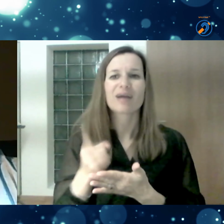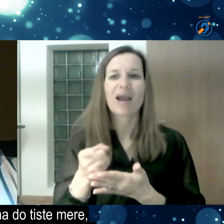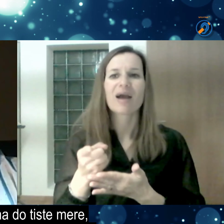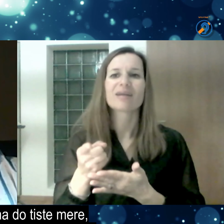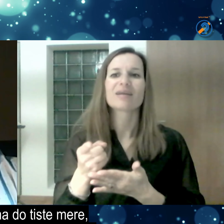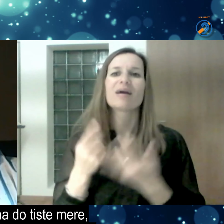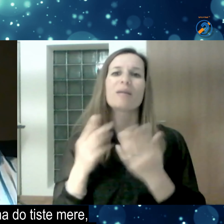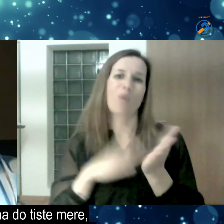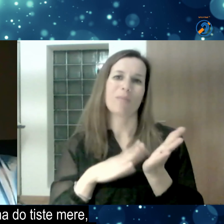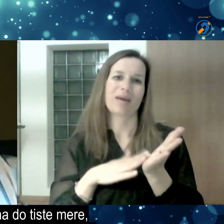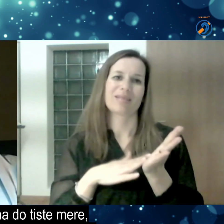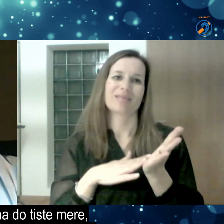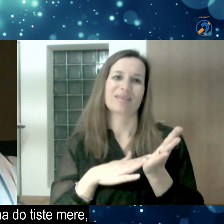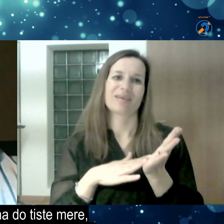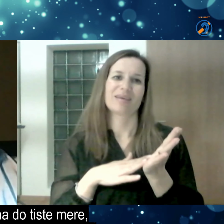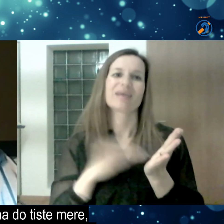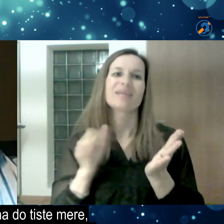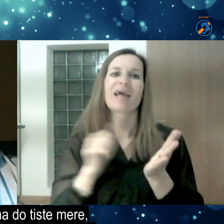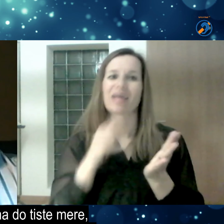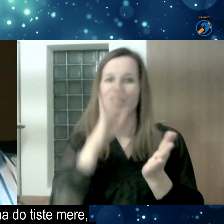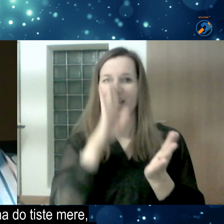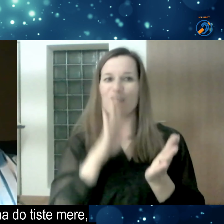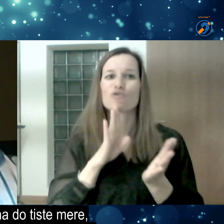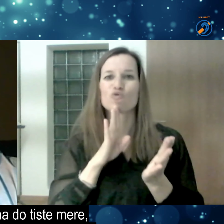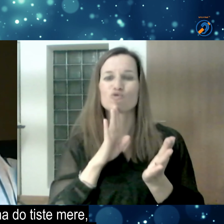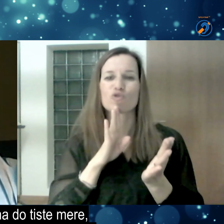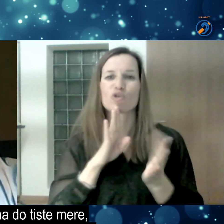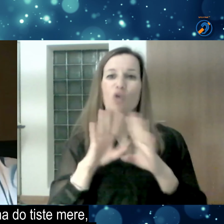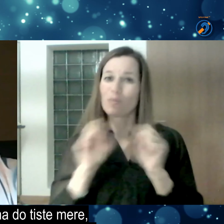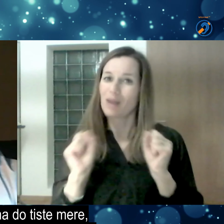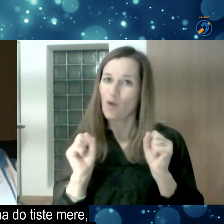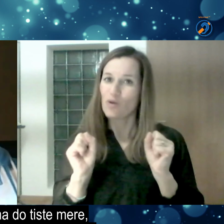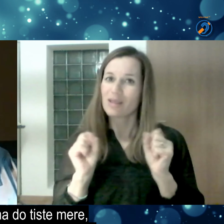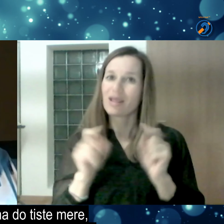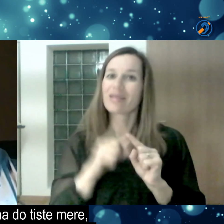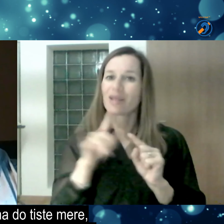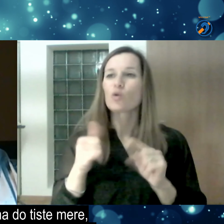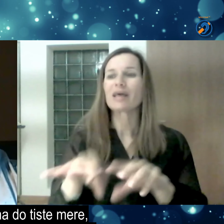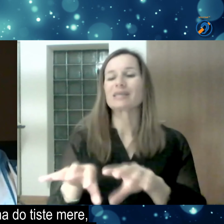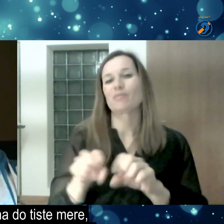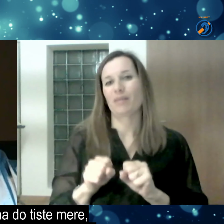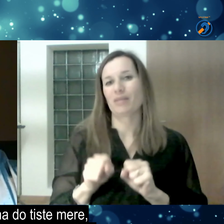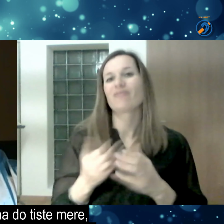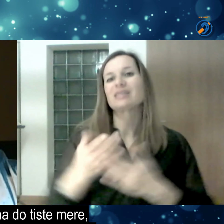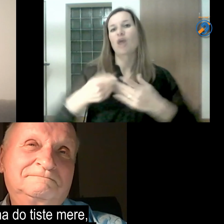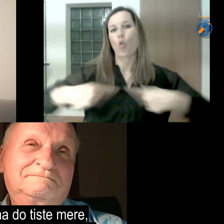kar pomeni, da je naglušnost popravljena do tiste mere, da je sprejemljiva za okolico.